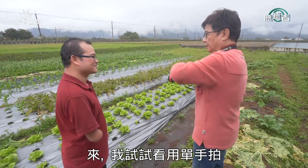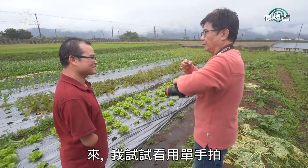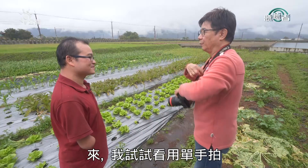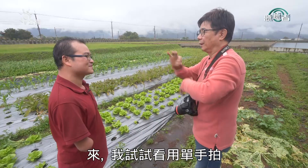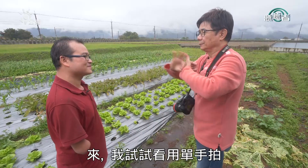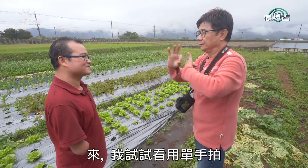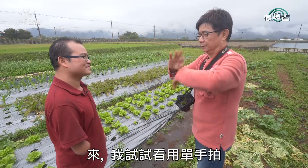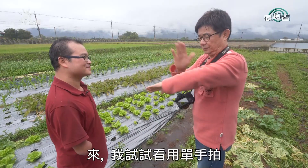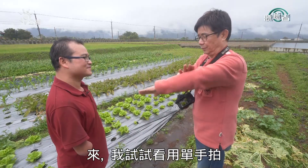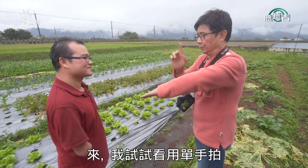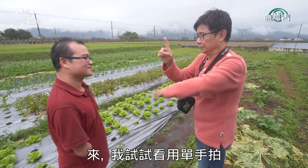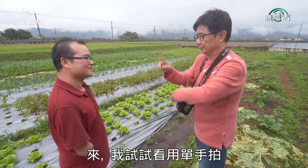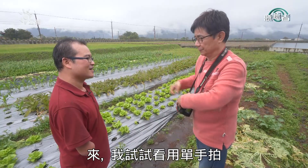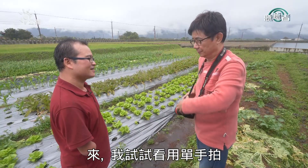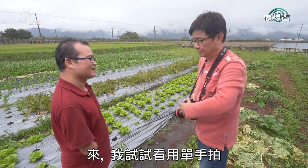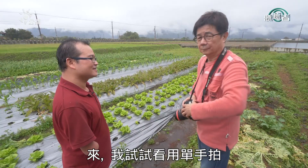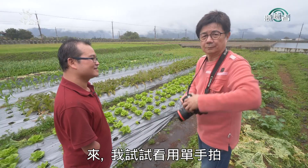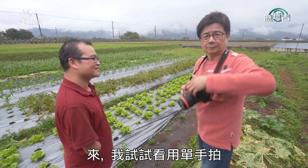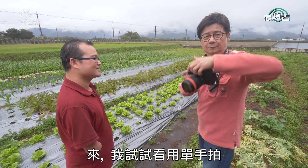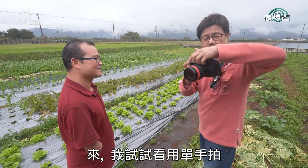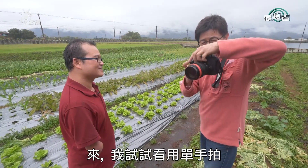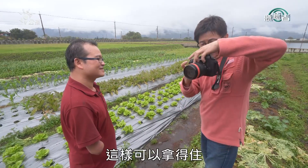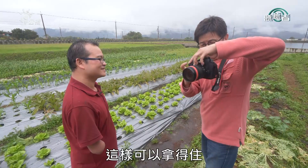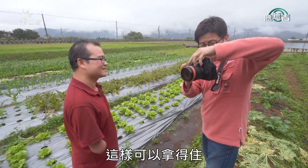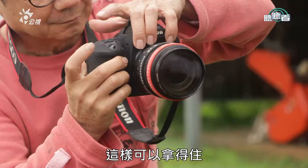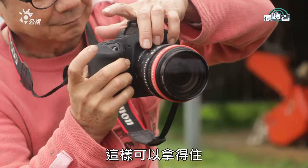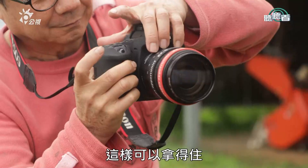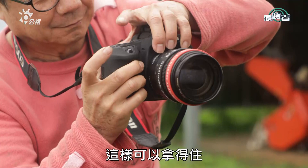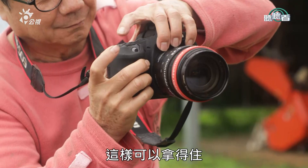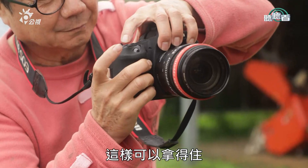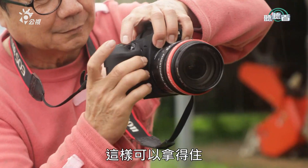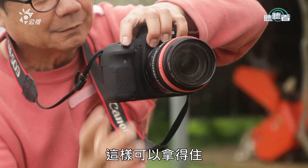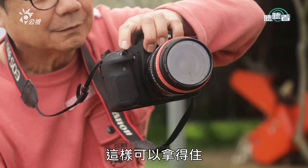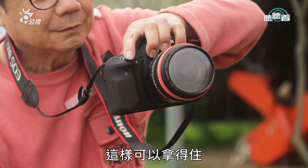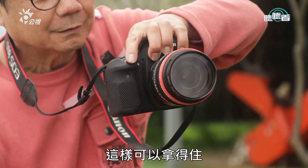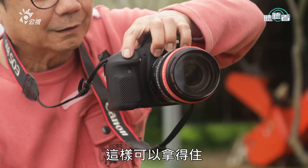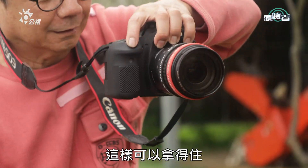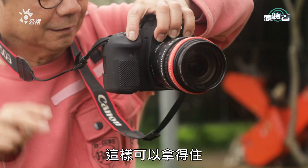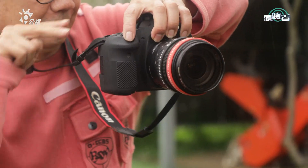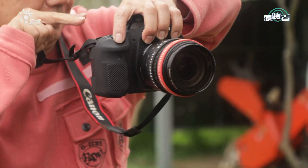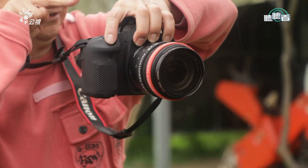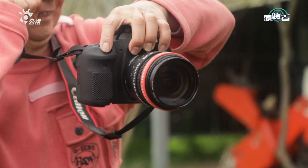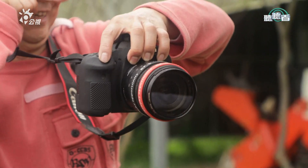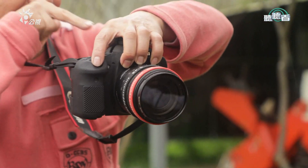来，我试试看，用单手拍，这样可以拿得住。哎，拿。